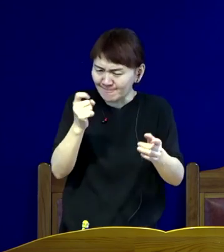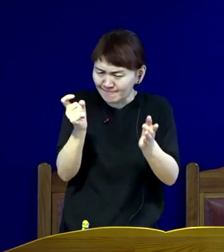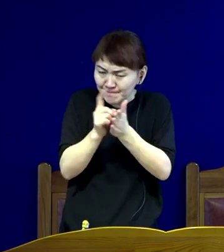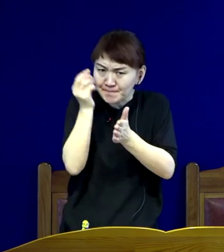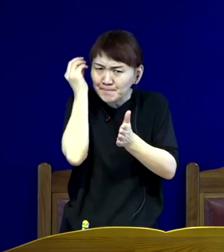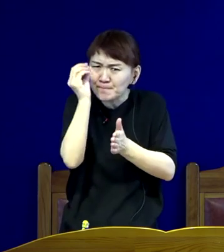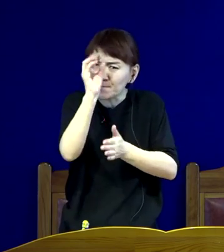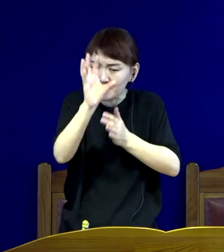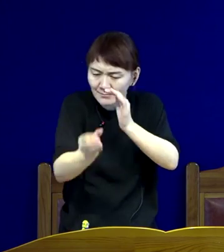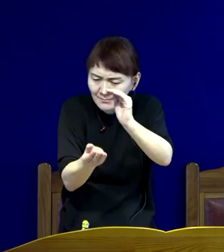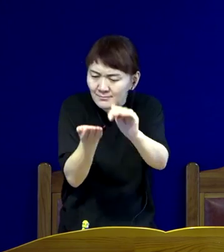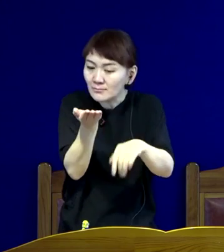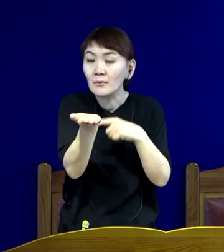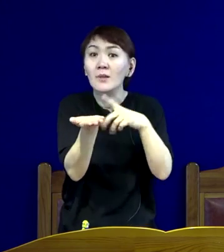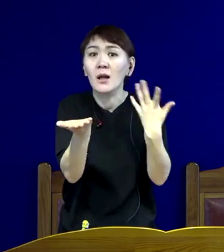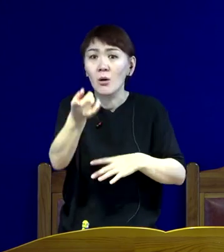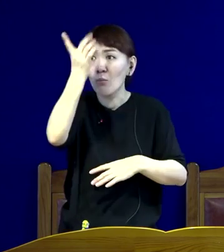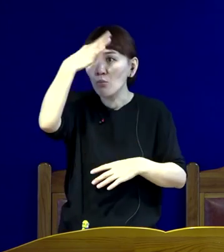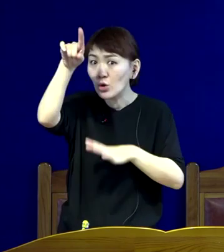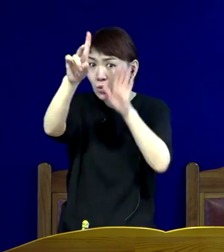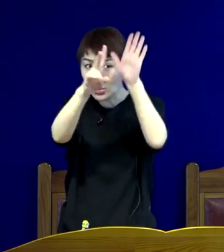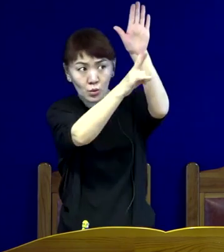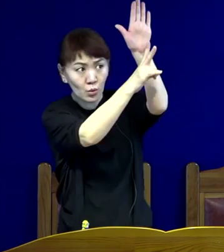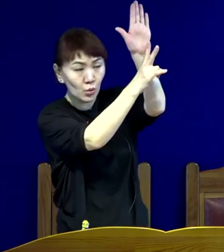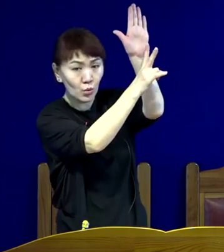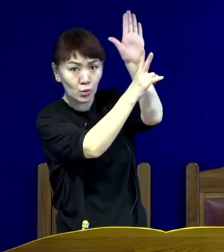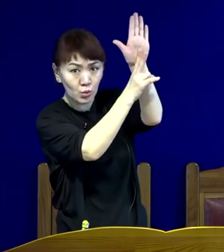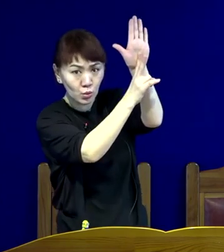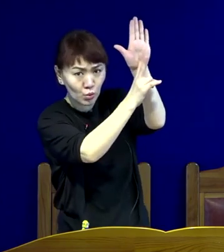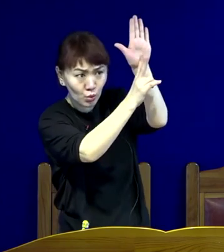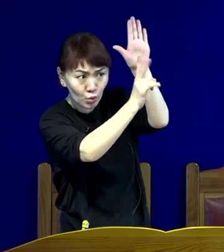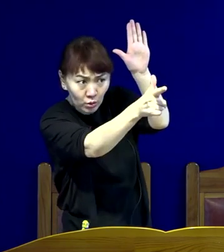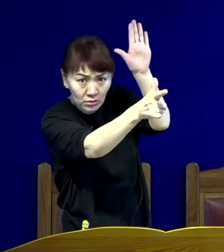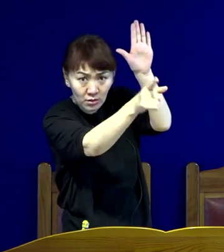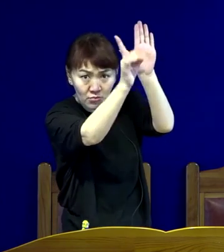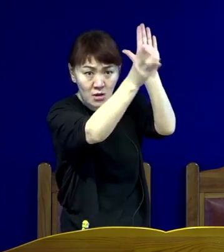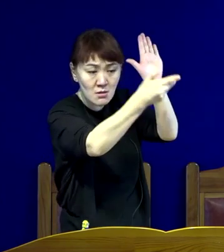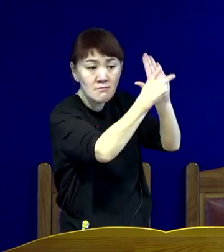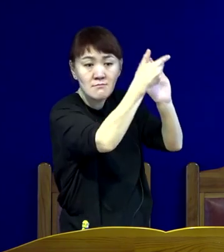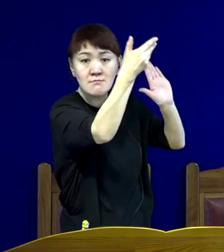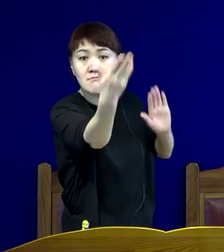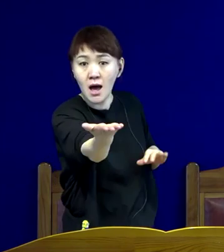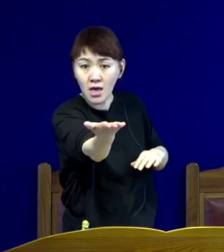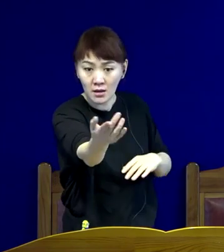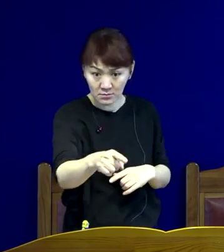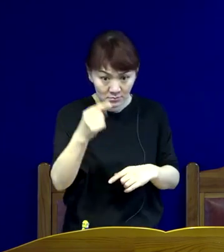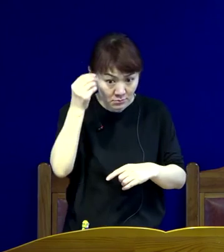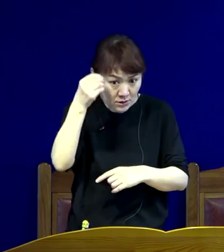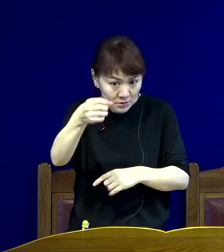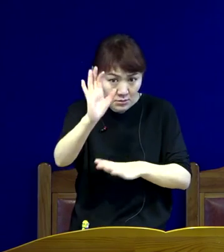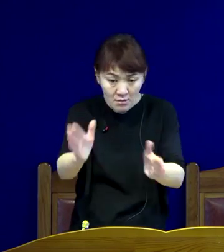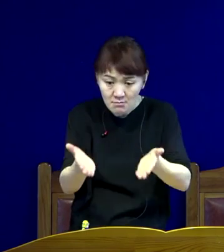Бурхны үг ба хэмжүүр нэг номерт байх ёстой. Бурхан нэг номерт байх ёстой. Бүр